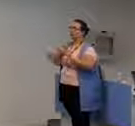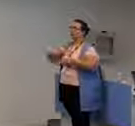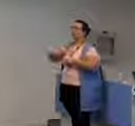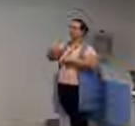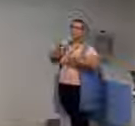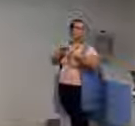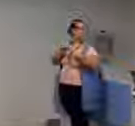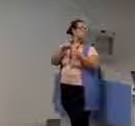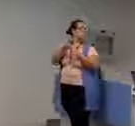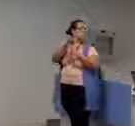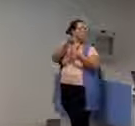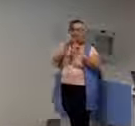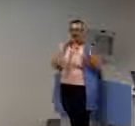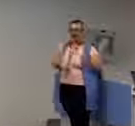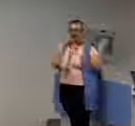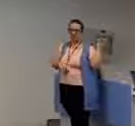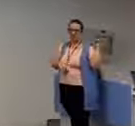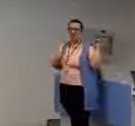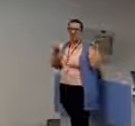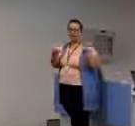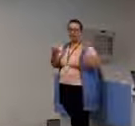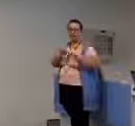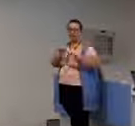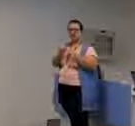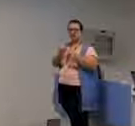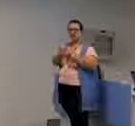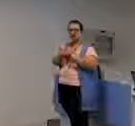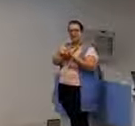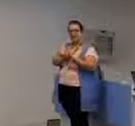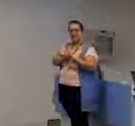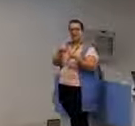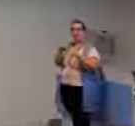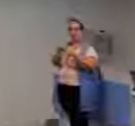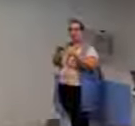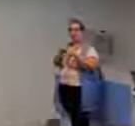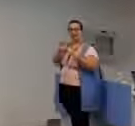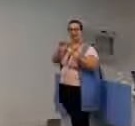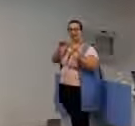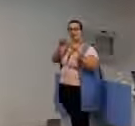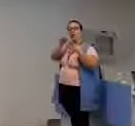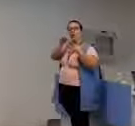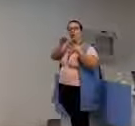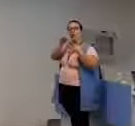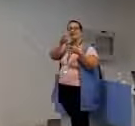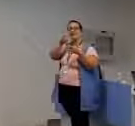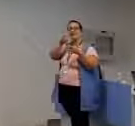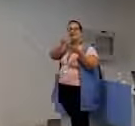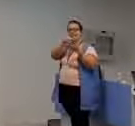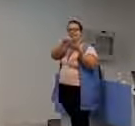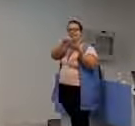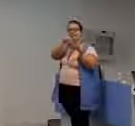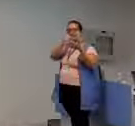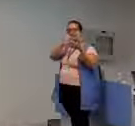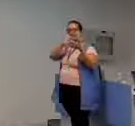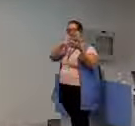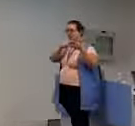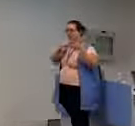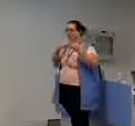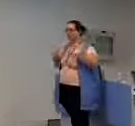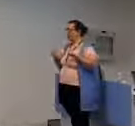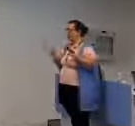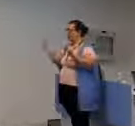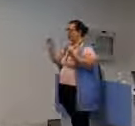gerar documentação técnica. Eu posso gerar desenhos, listas, tudo que vai me ajudar a ter uma informação já para o meu